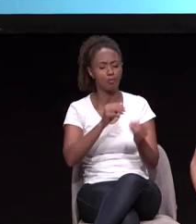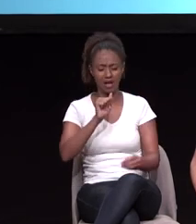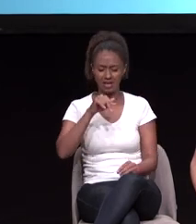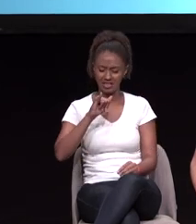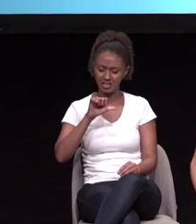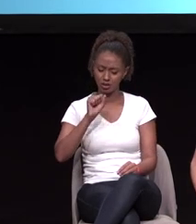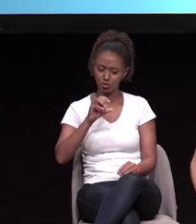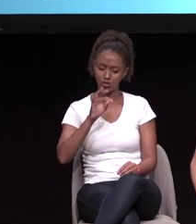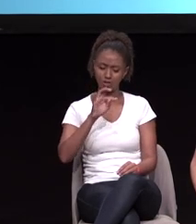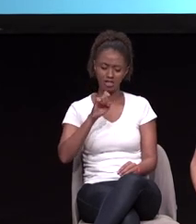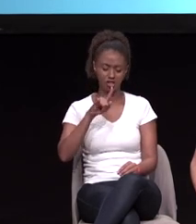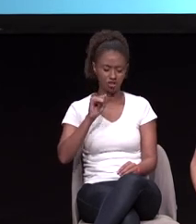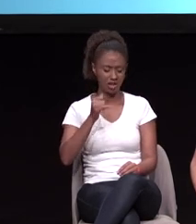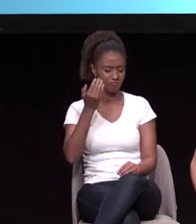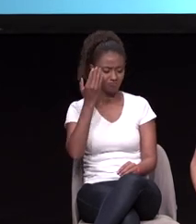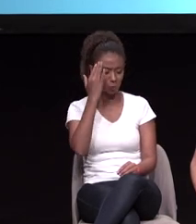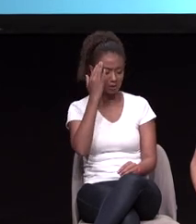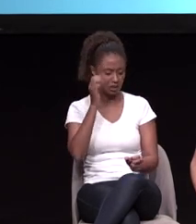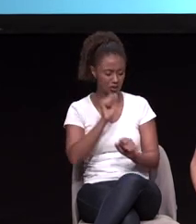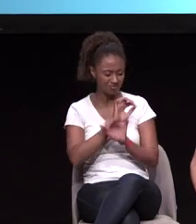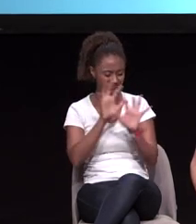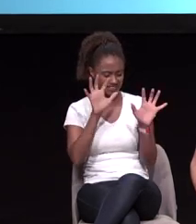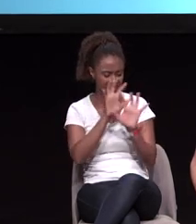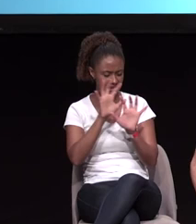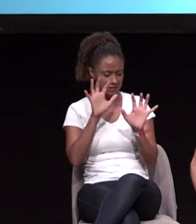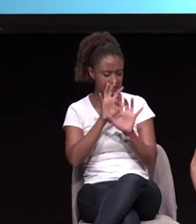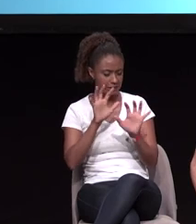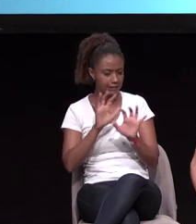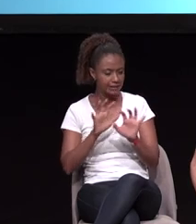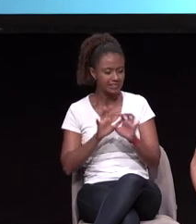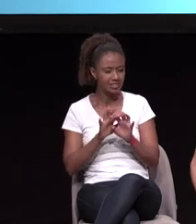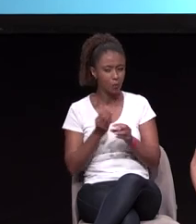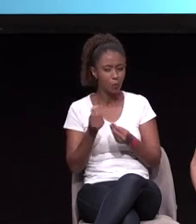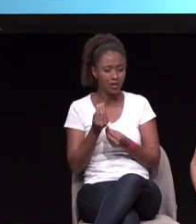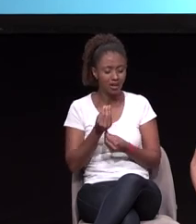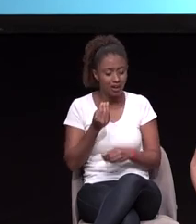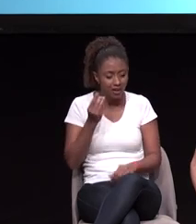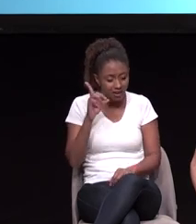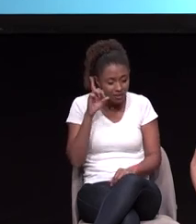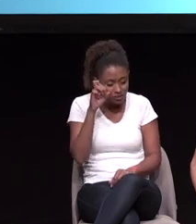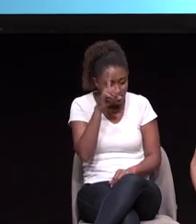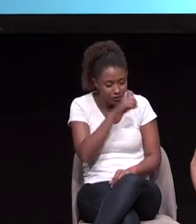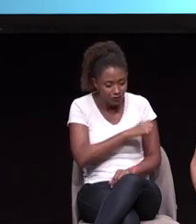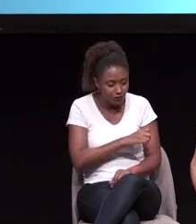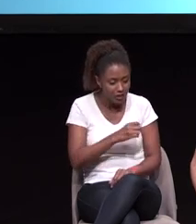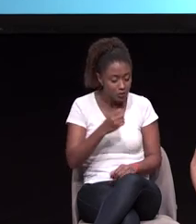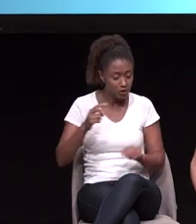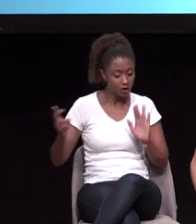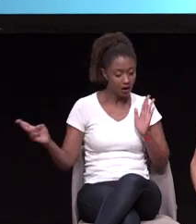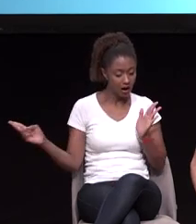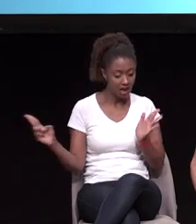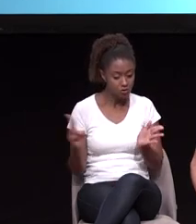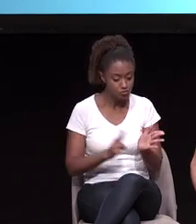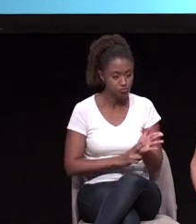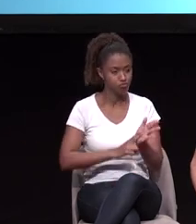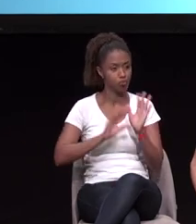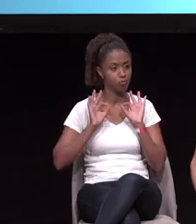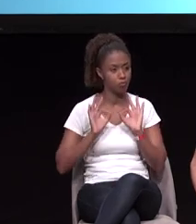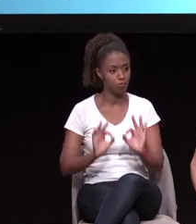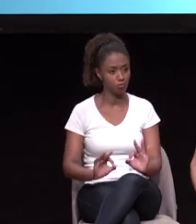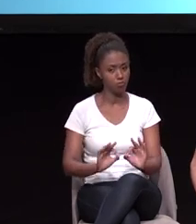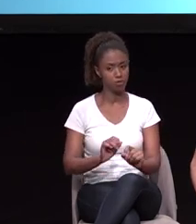o que é bastante tempo as dificuldades de assumir e de nomear algumas coisas a gente